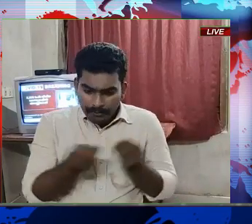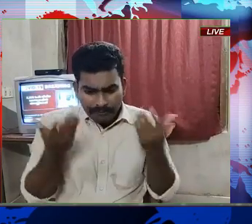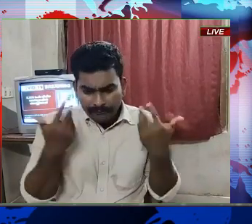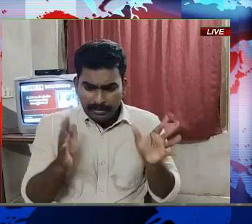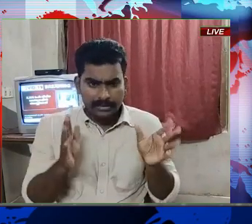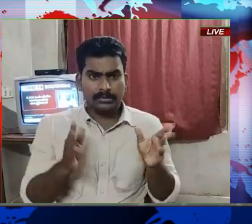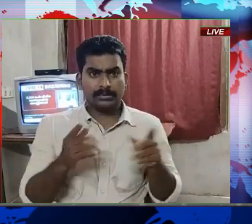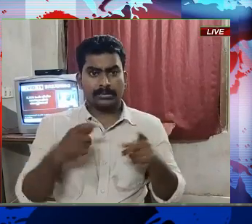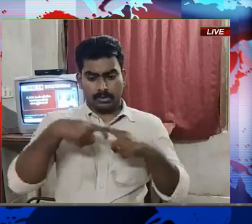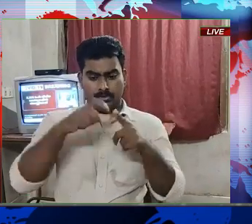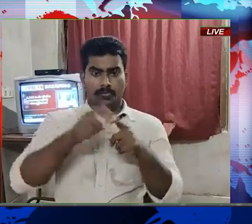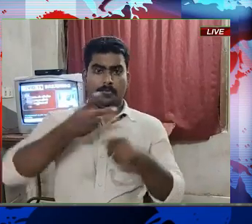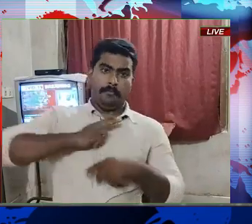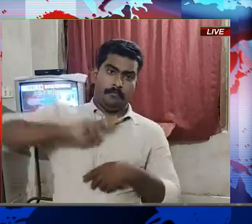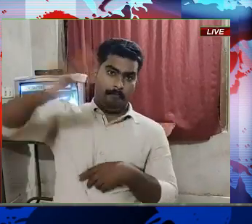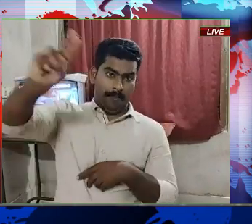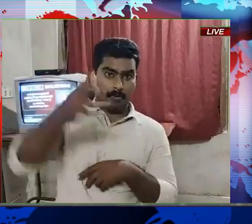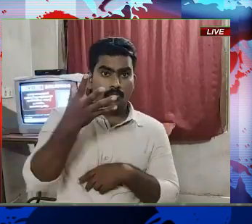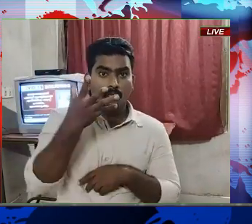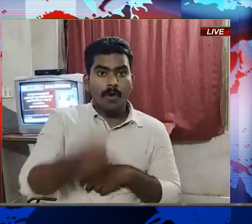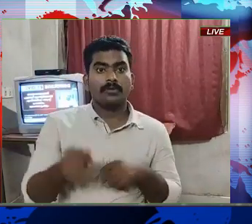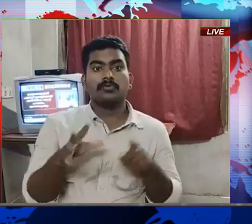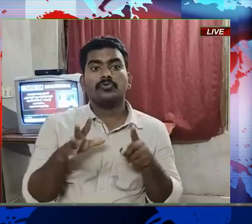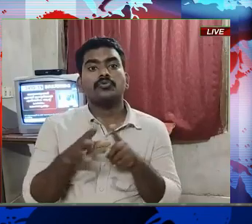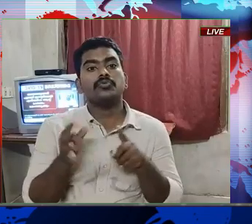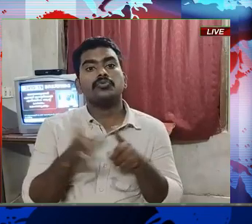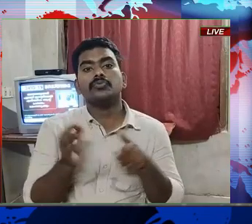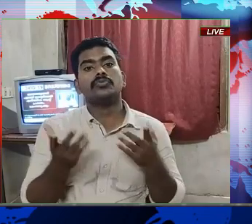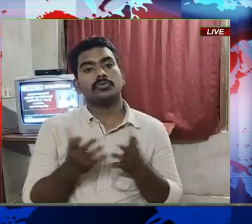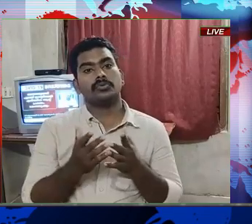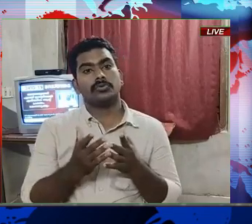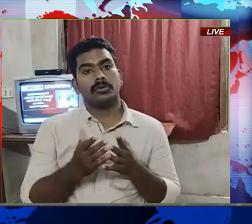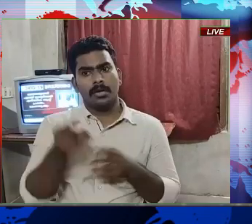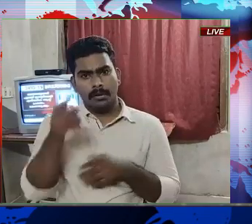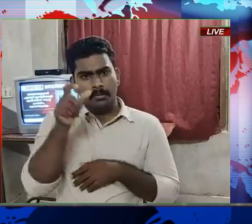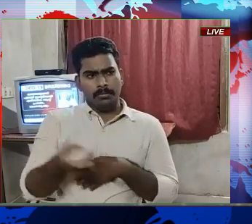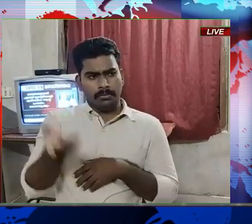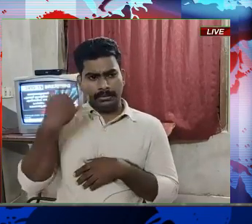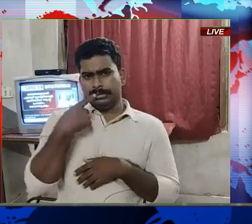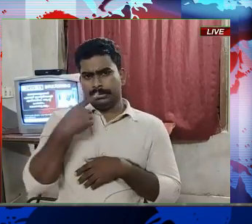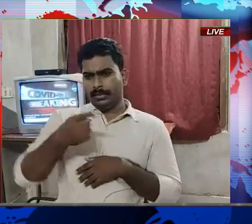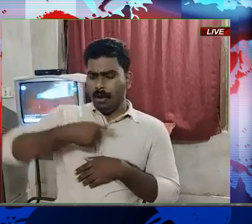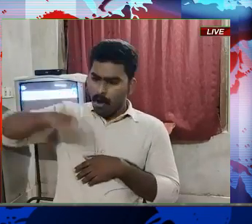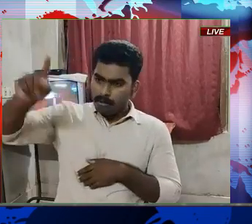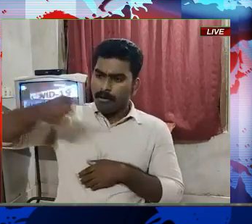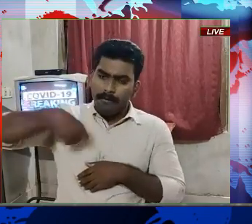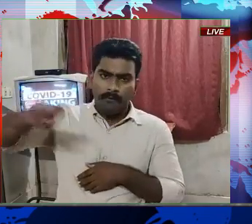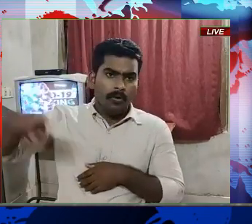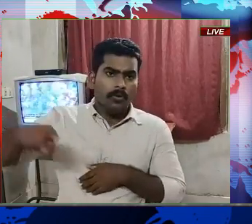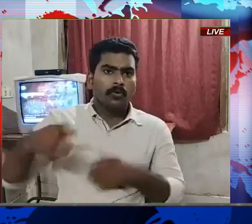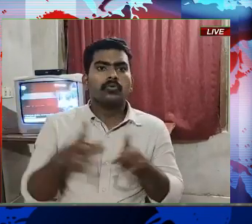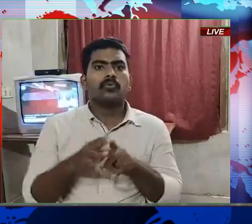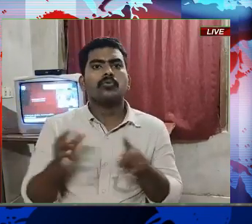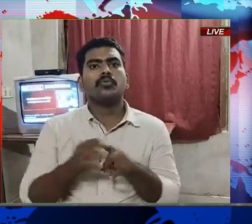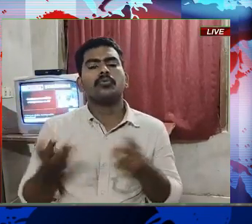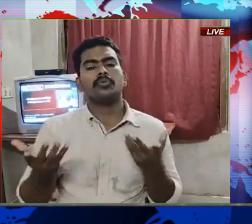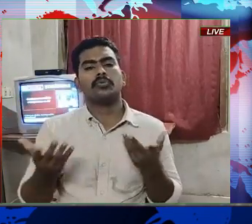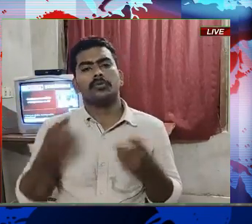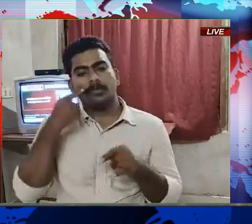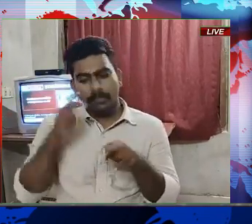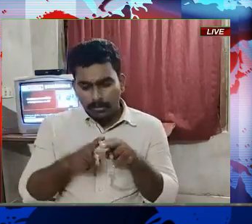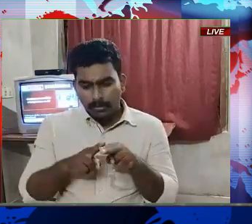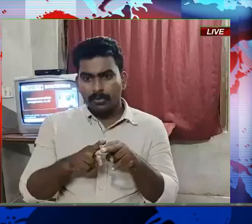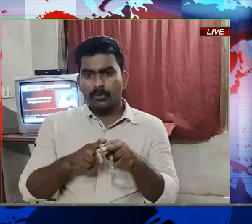സ്വീകരിക്കും. അപ്പോൾ അതിൽ പ്രത്യേക ആശങ്ക വേണ്ടതില്ല. കൃത്യമായ പ്രോട്ടോകോൾ ഉണ്ടാകും. ഈ ലോക്ക്ഡൌൺ നടപടികൾ